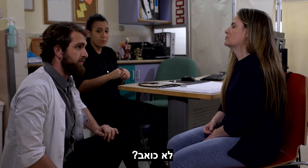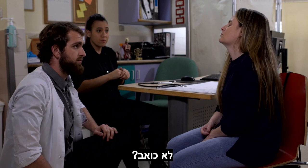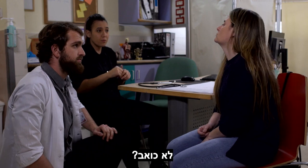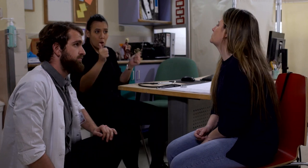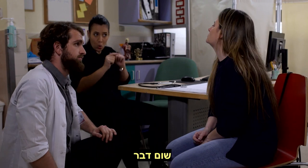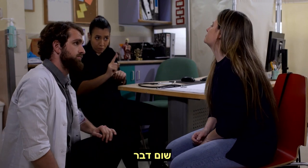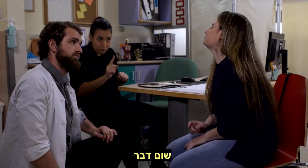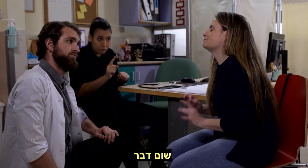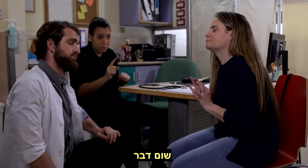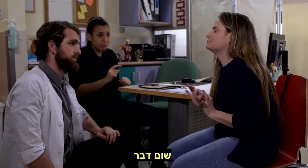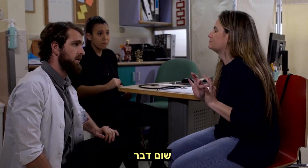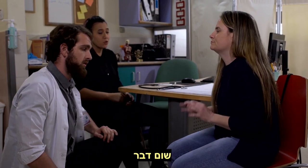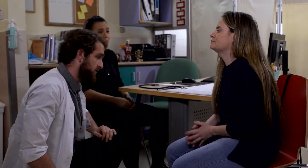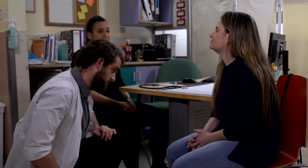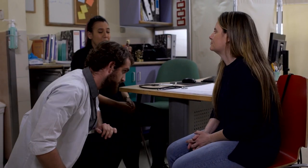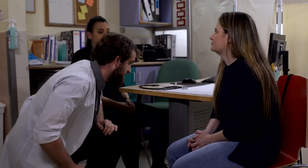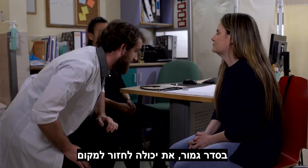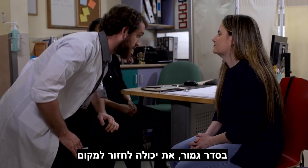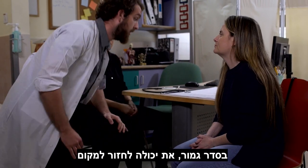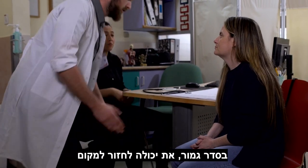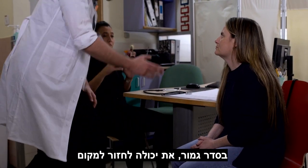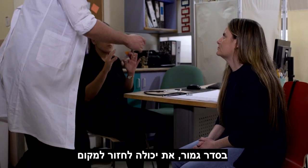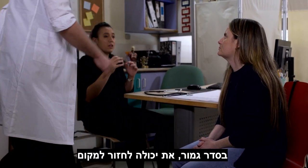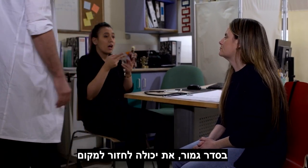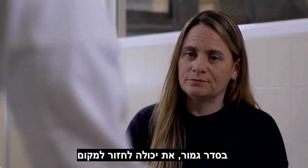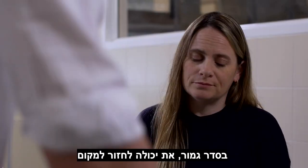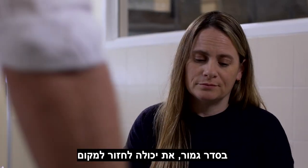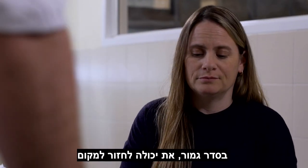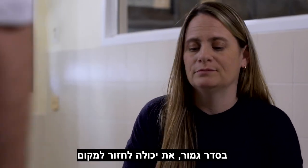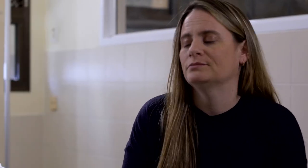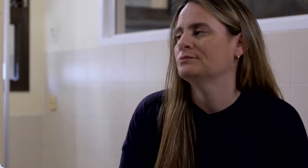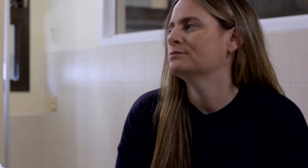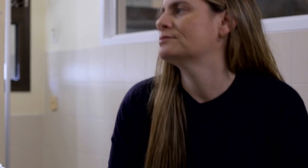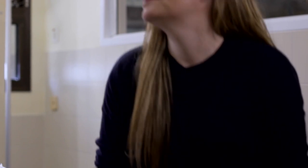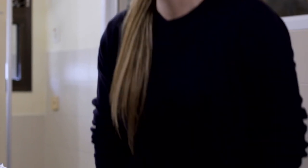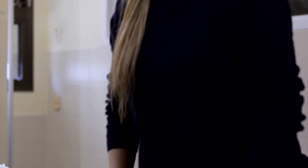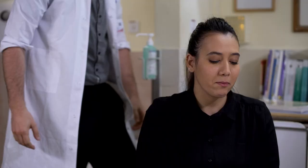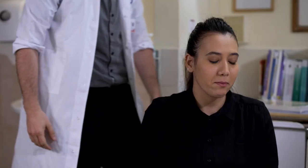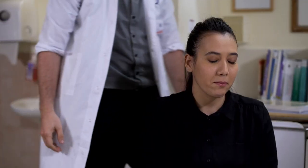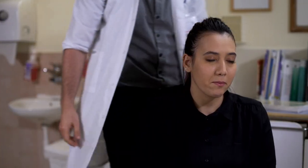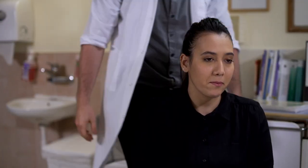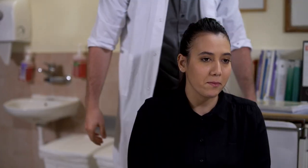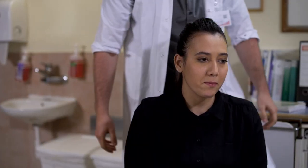לא כואב. שום דבר. בסדר גמור. את יכולה לחזור למקום?